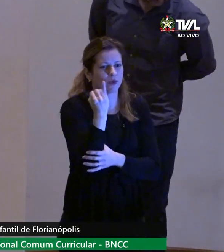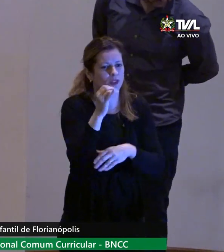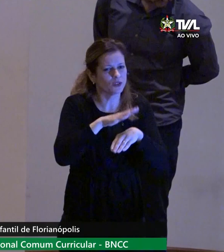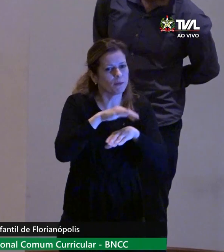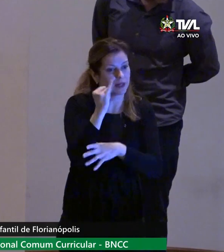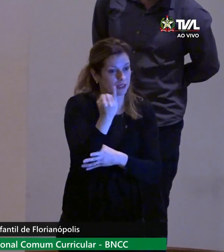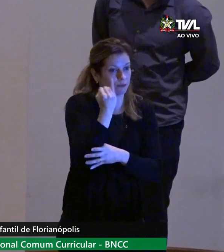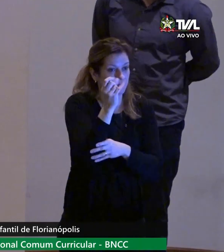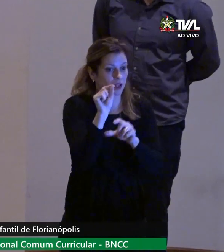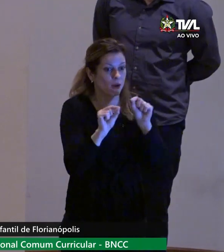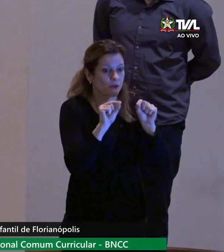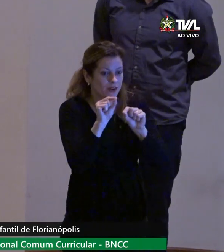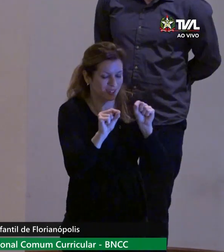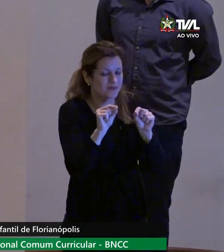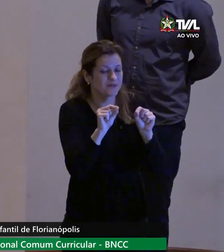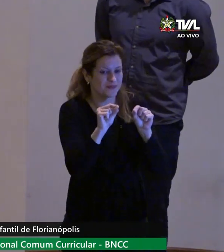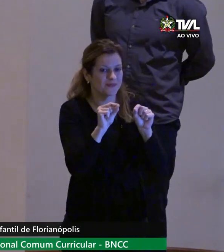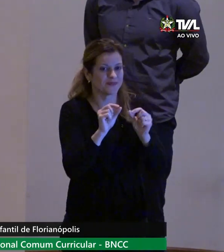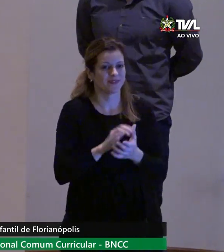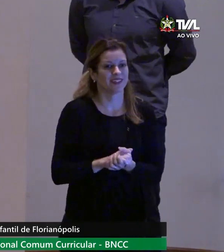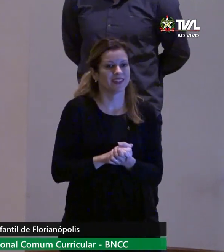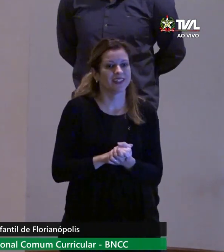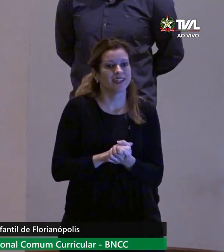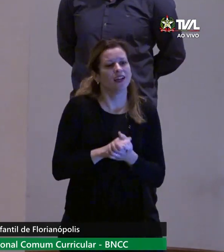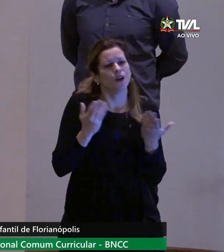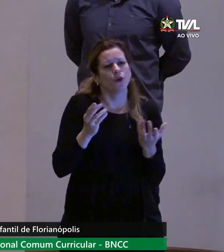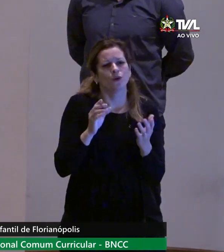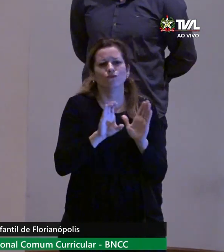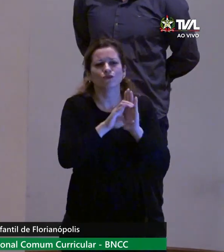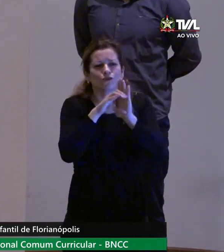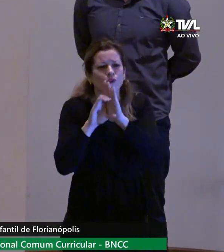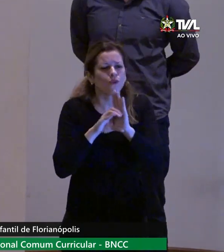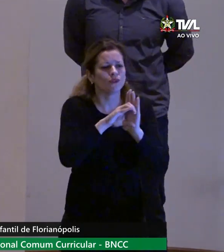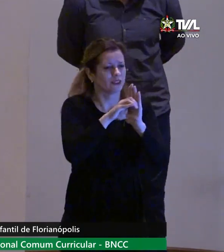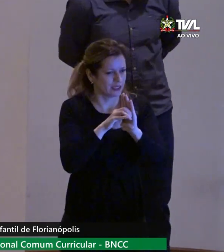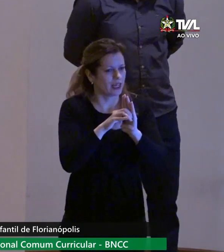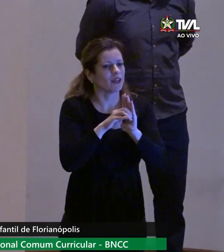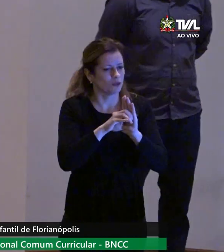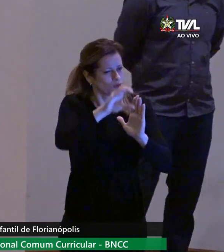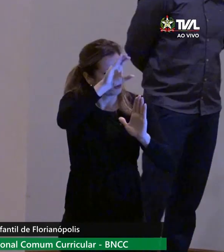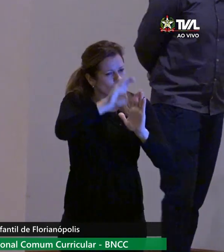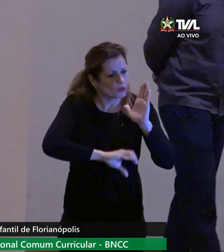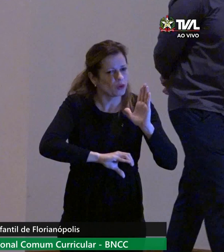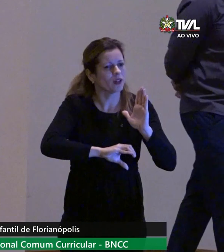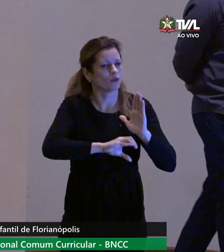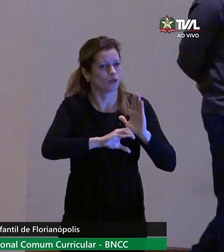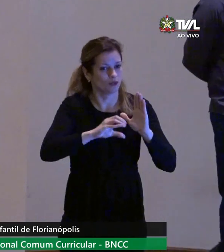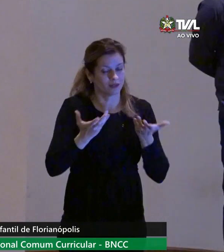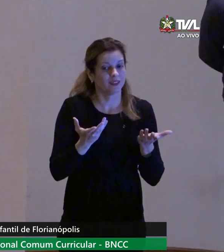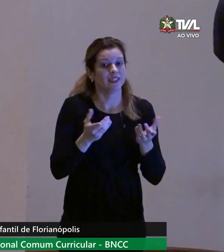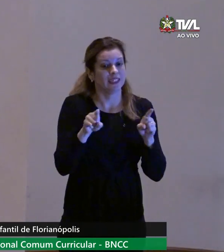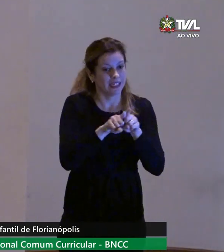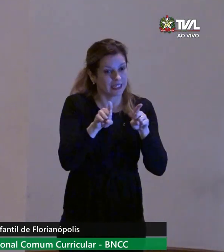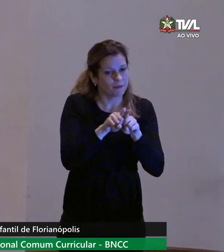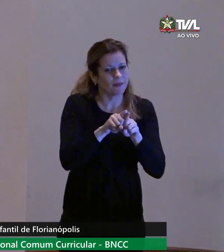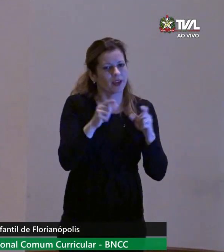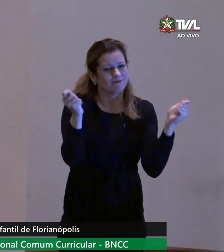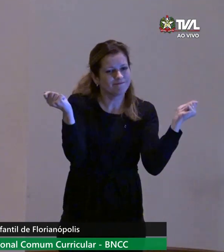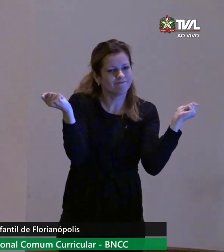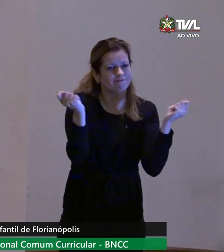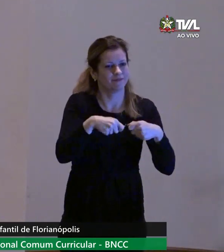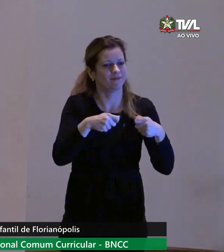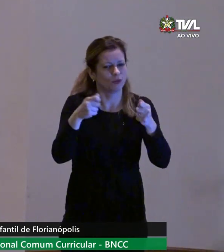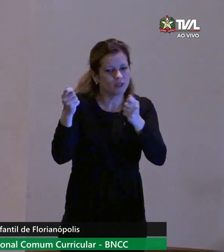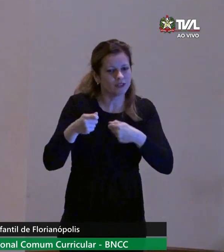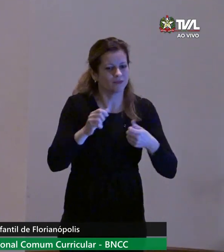desta iniciativa foi não só a definição de currículos mínimos para todo território brasileiro mas a possibilidade de